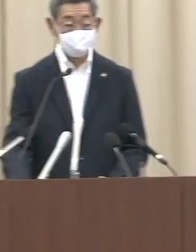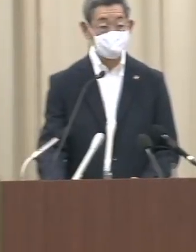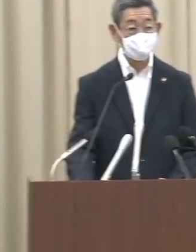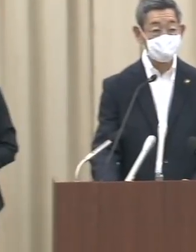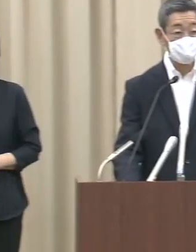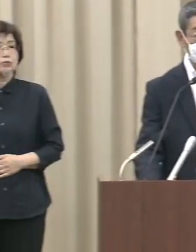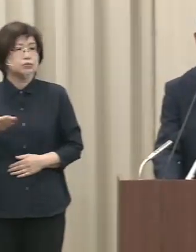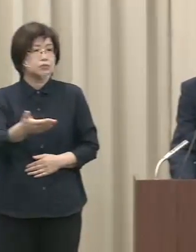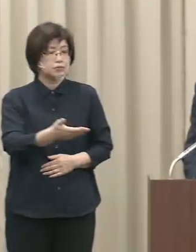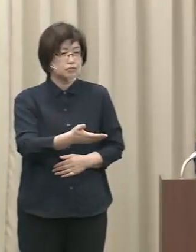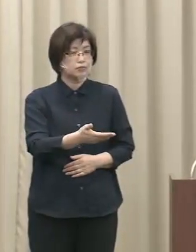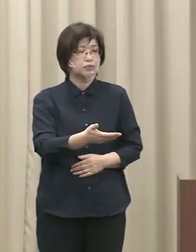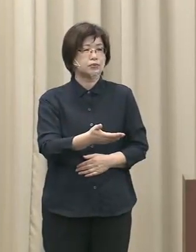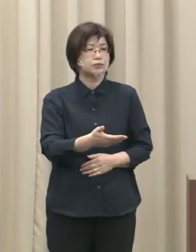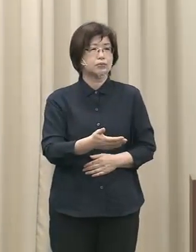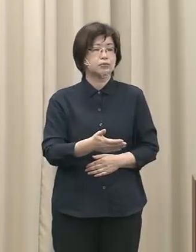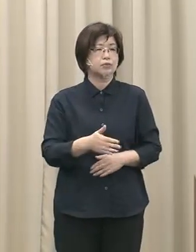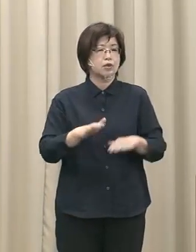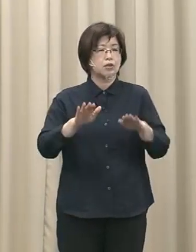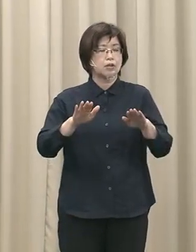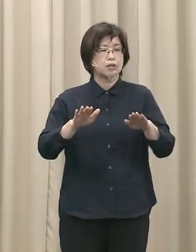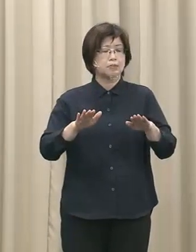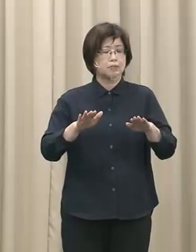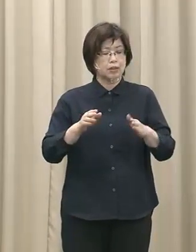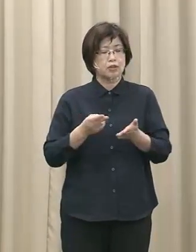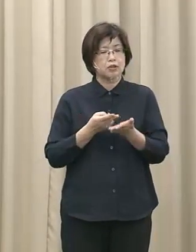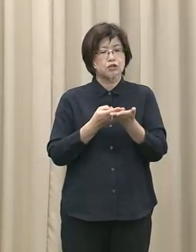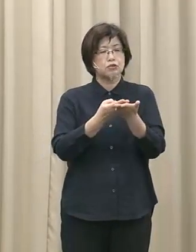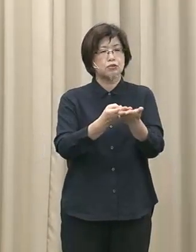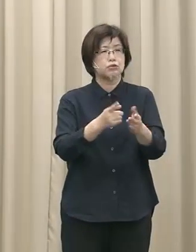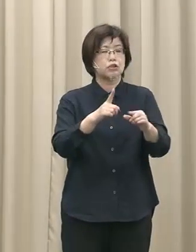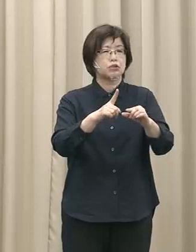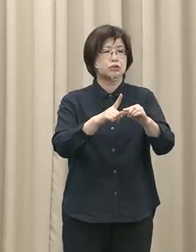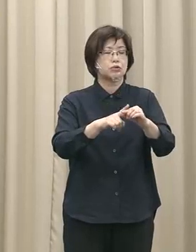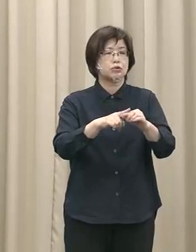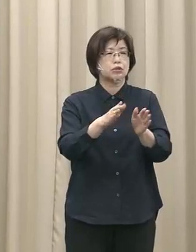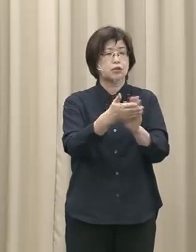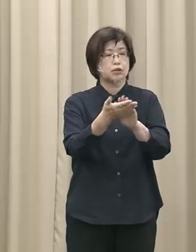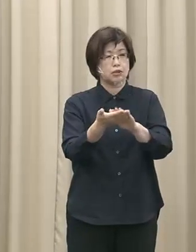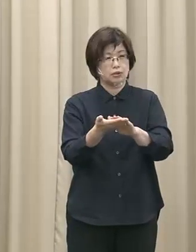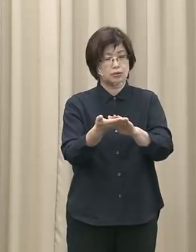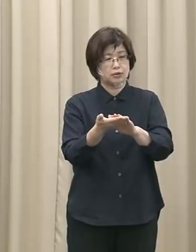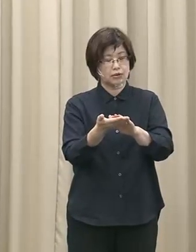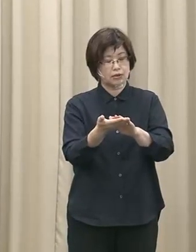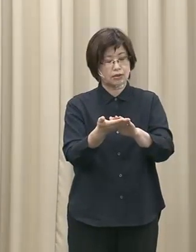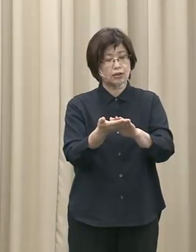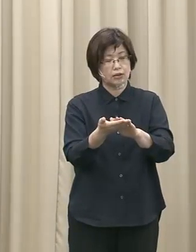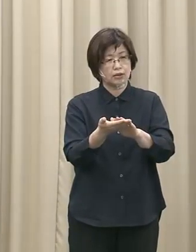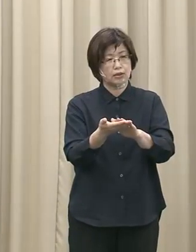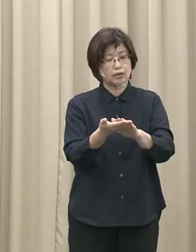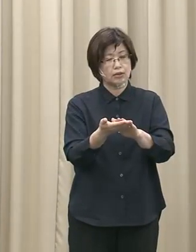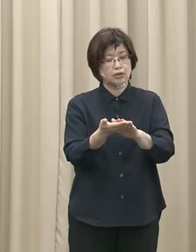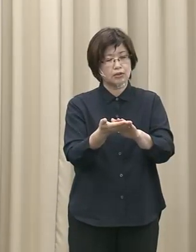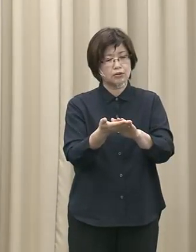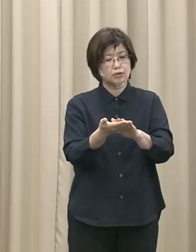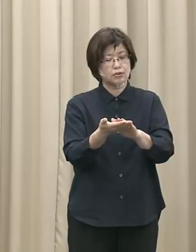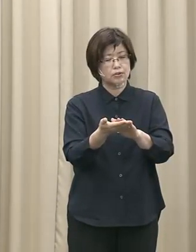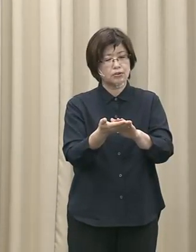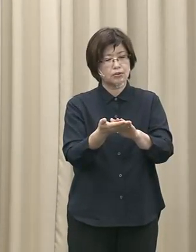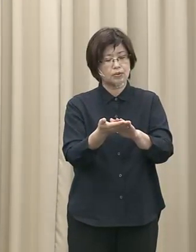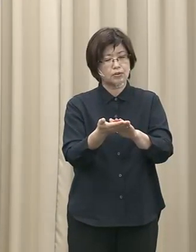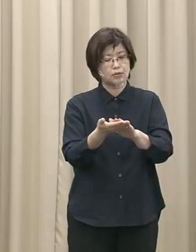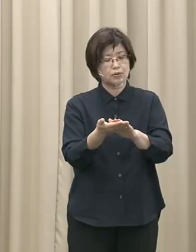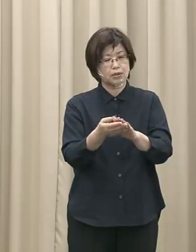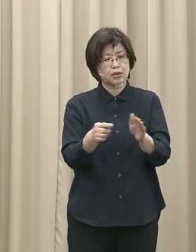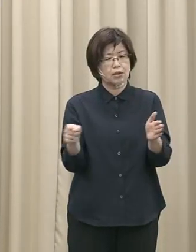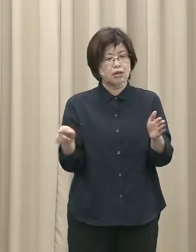ございます。今回入院していて、お亡くなりになられたということなんですが、亡くなるまでの経緯とかですね、病